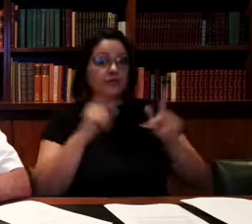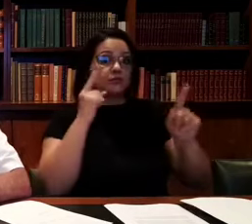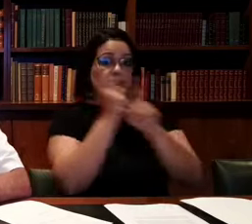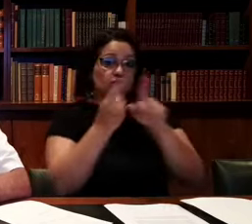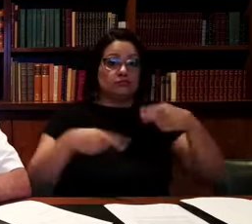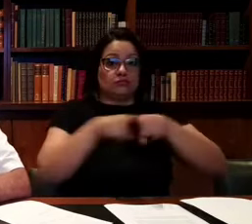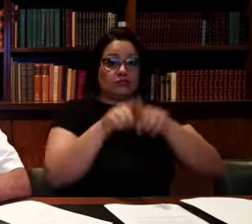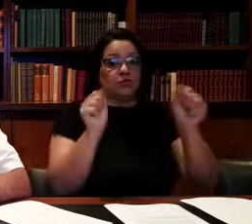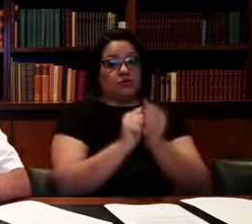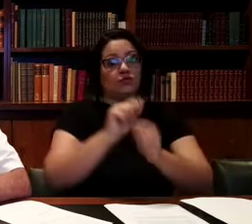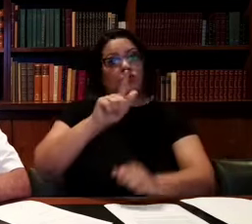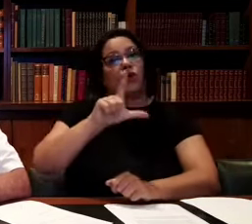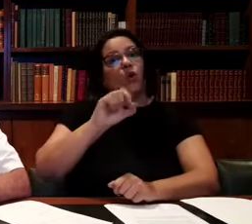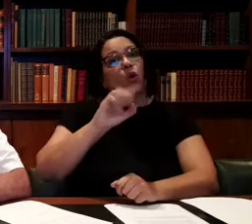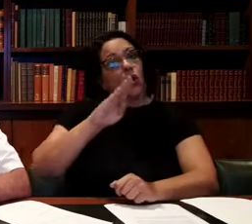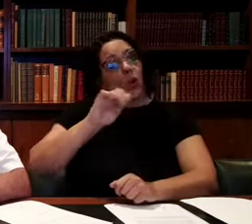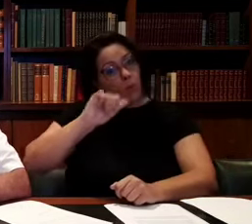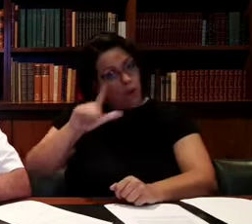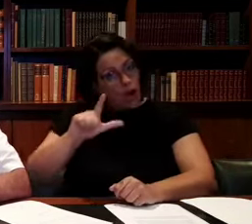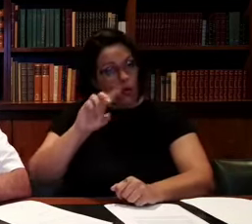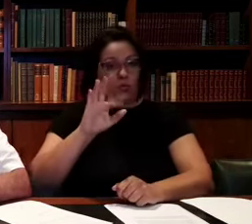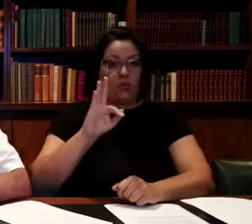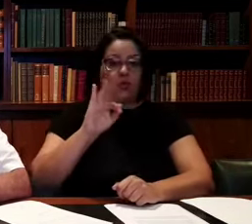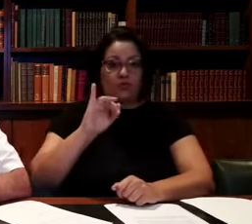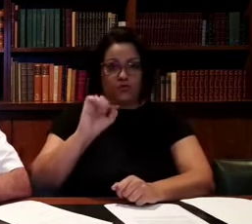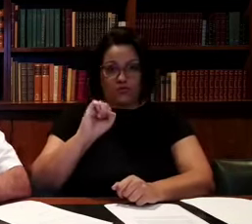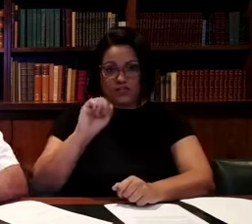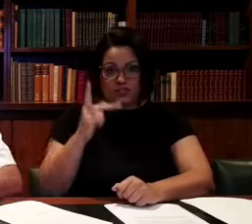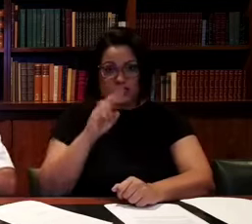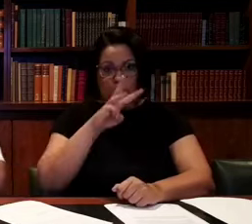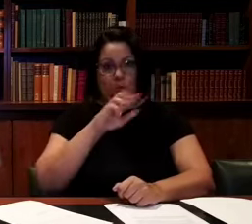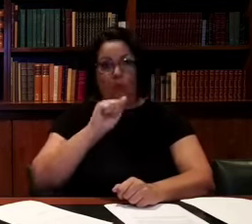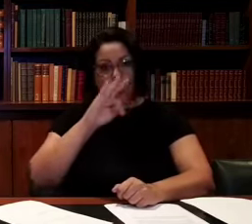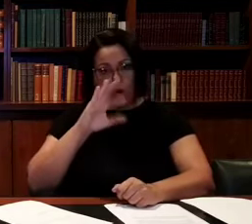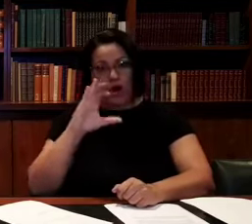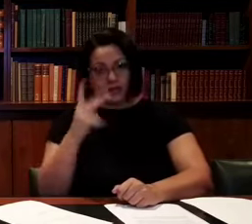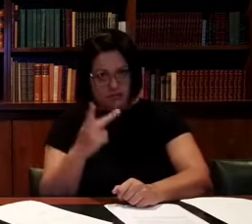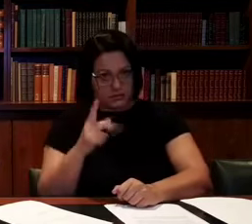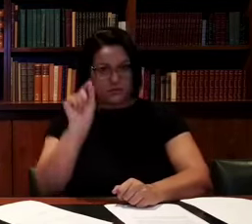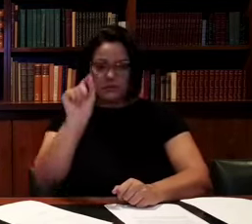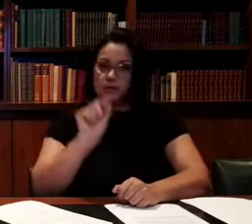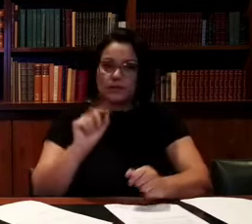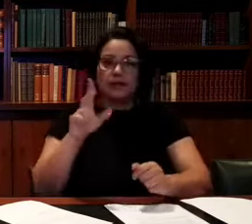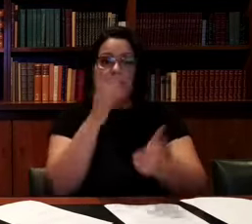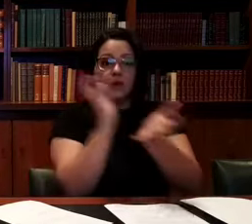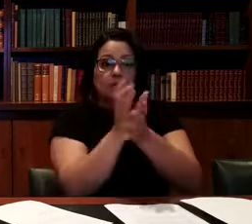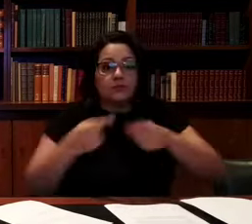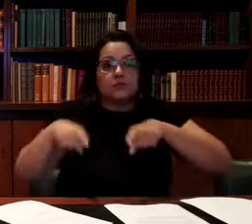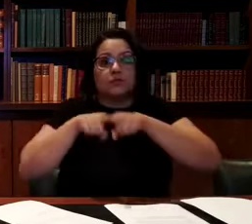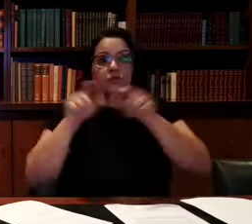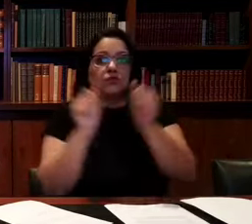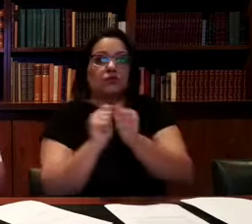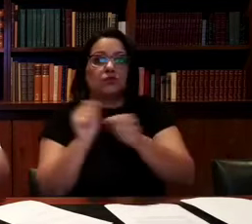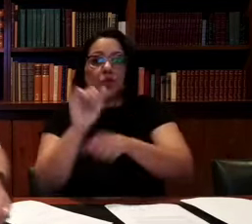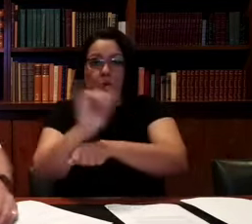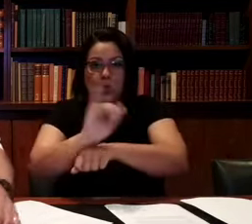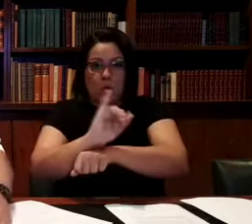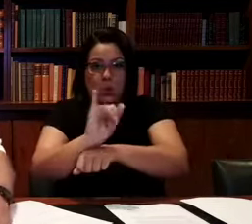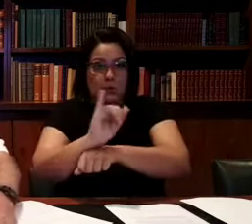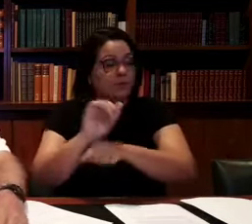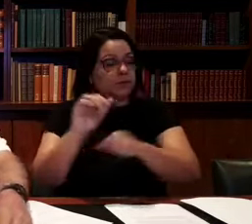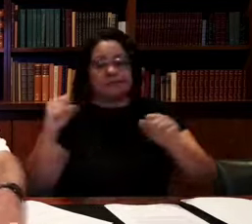uma uma entidade ligada ao Google para rastreamento das embarcações o que que nós